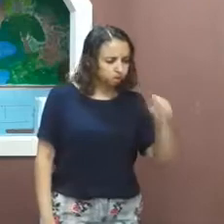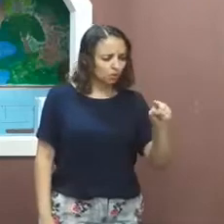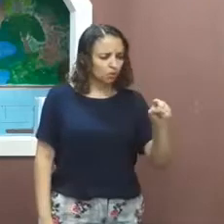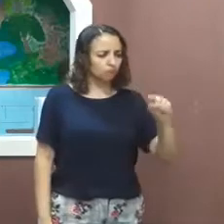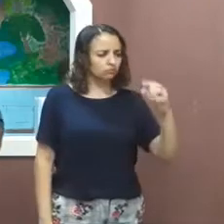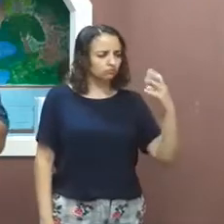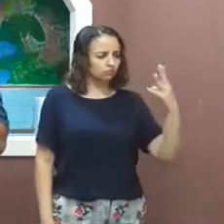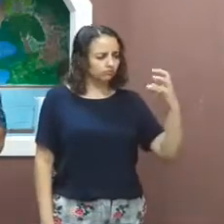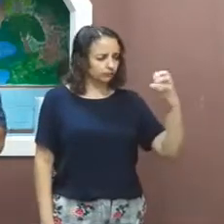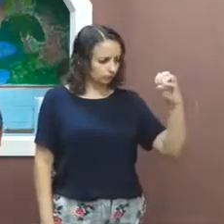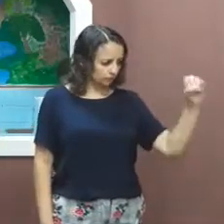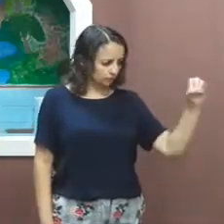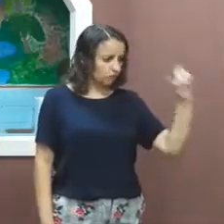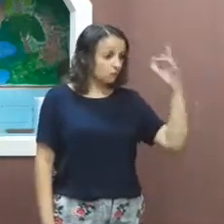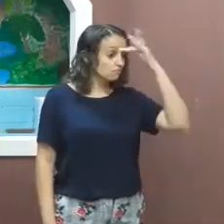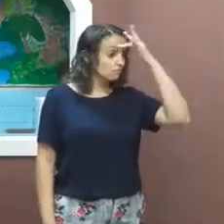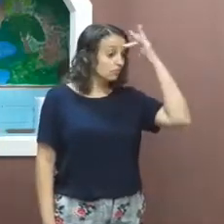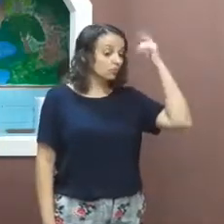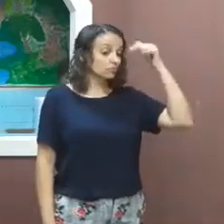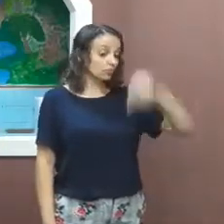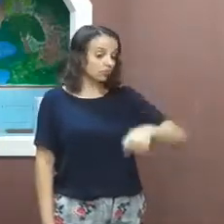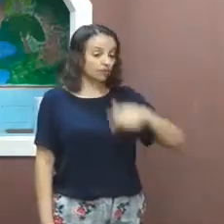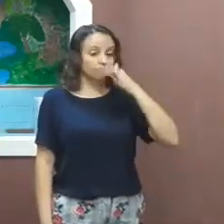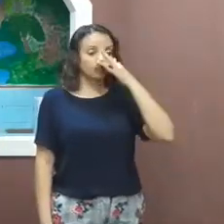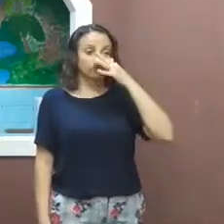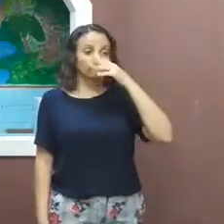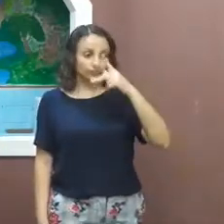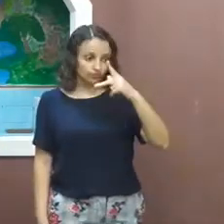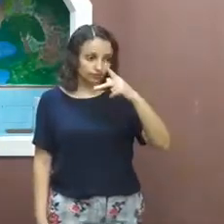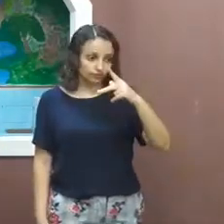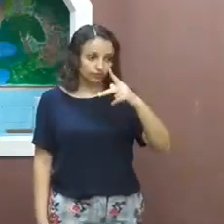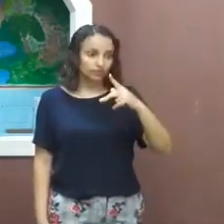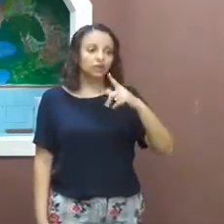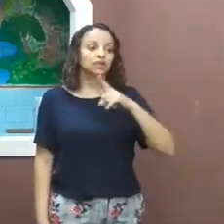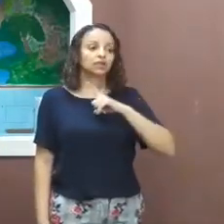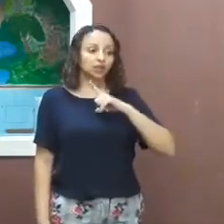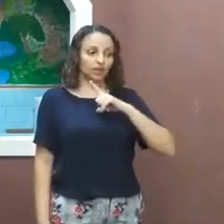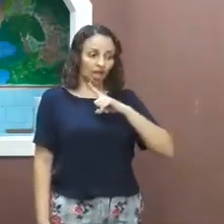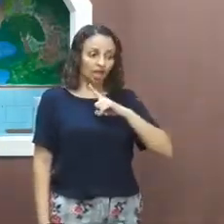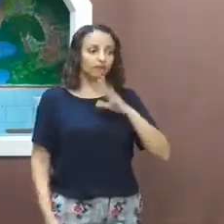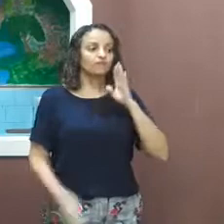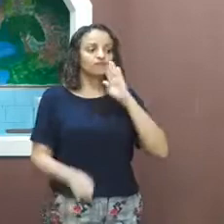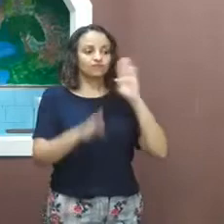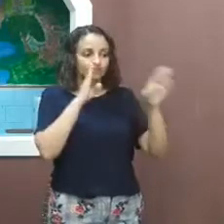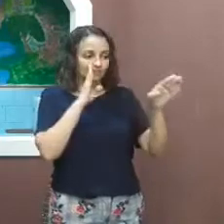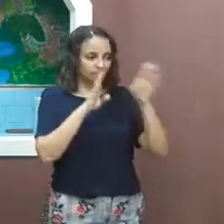8.400 pessoas em Flórida Paulista tenha uma conta do Facebook